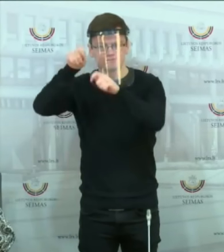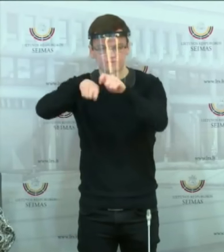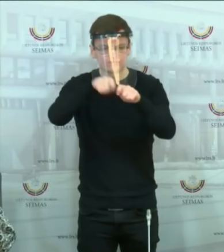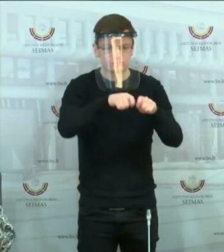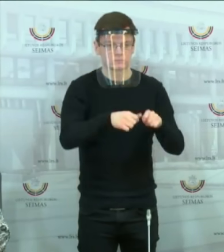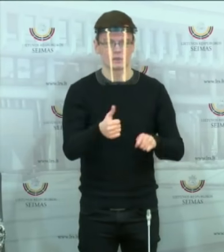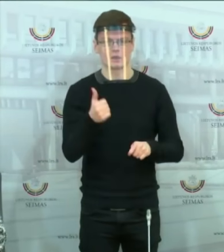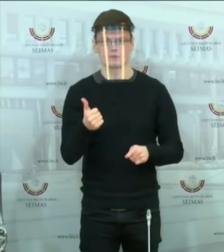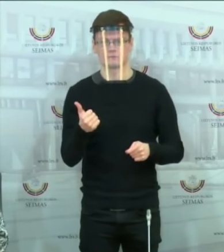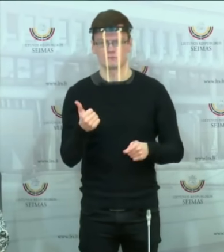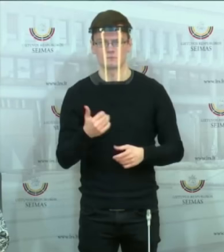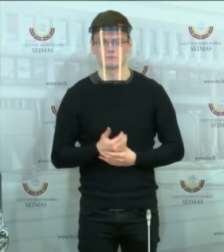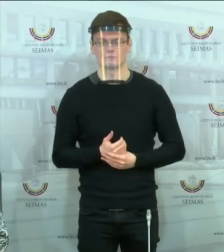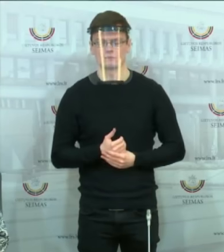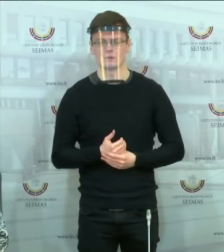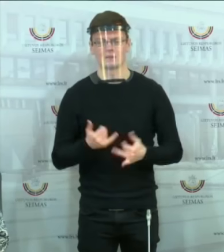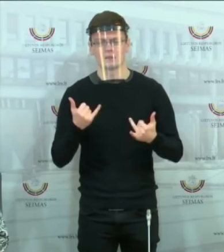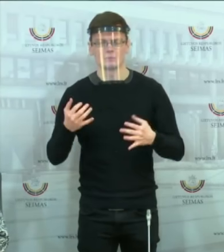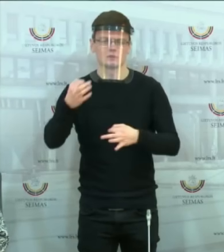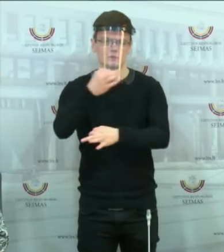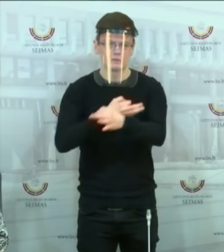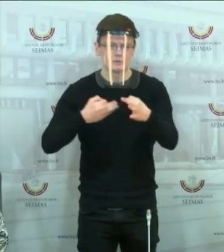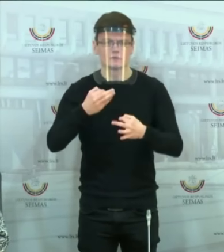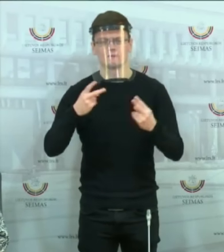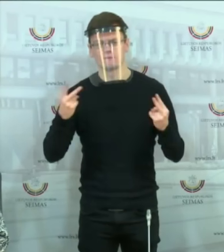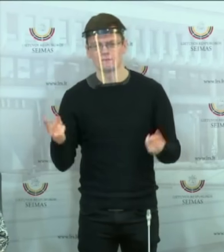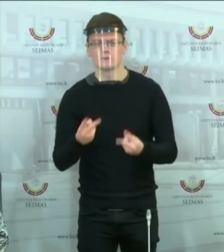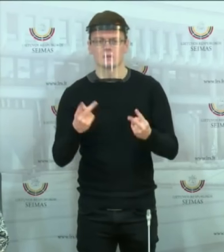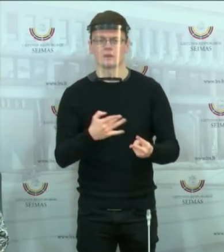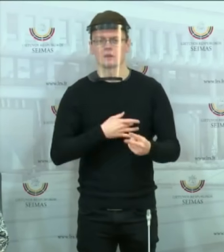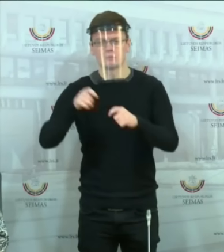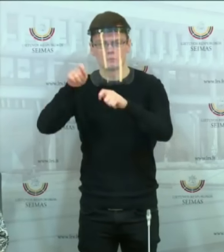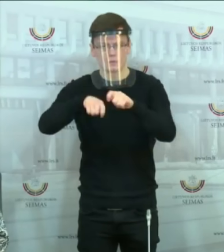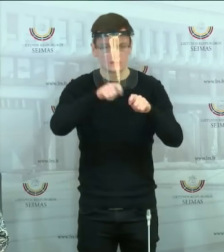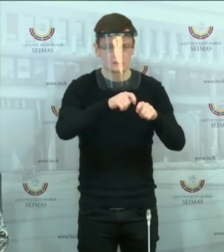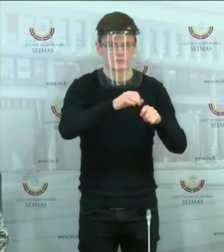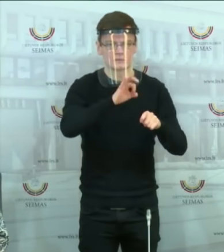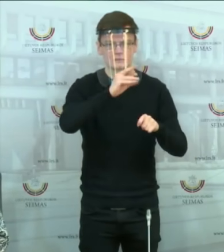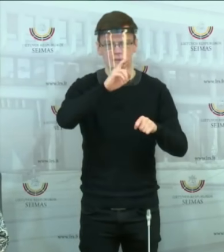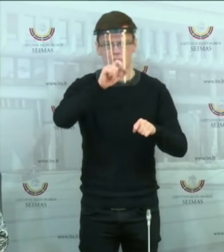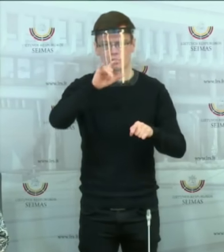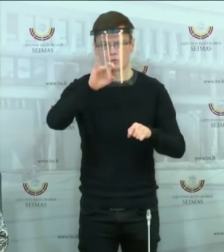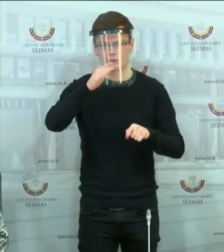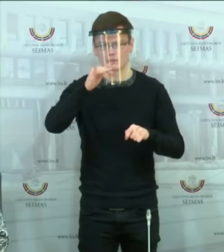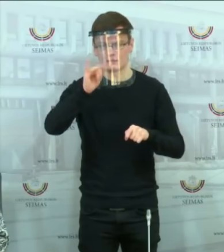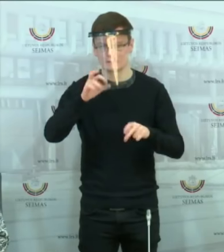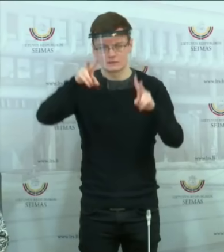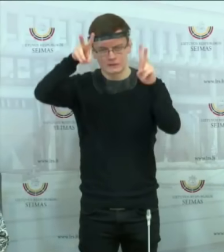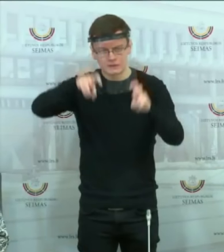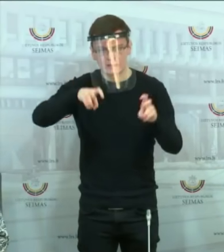aišku, iki šiol vyksta tos diskusijos ir ginčiai, idealu būtų atlikti serologinius tyrimus, tai reiškia, kad